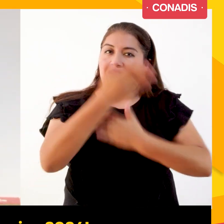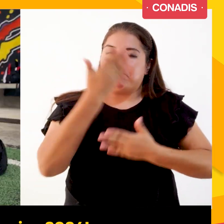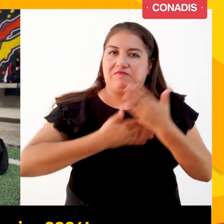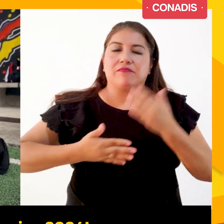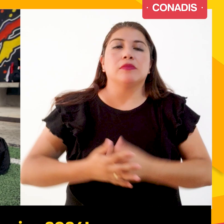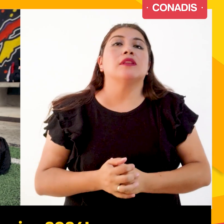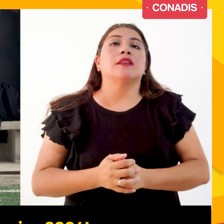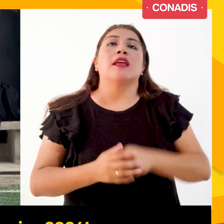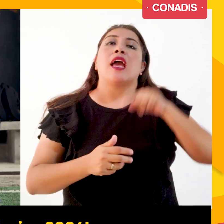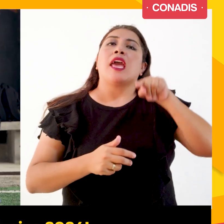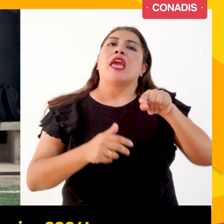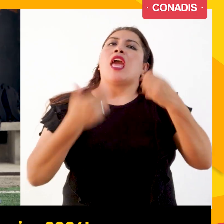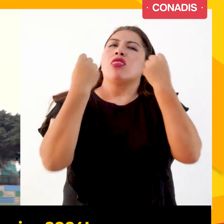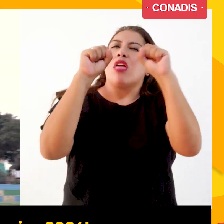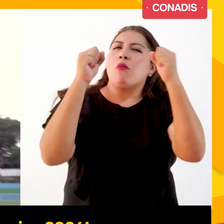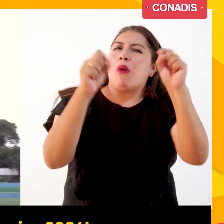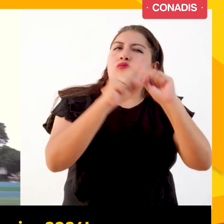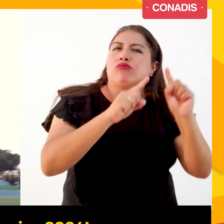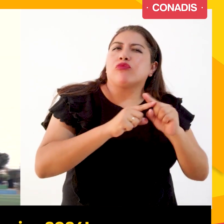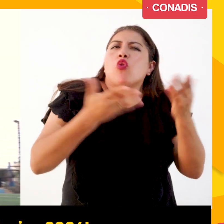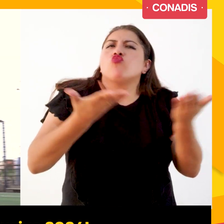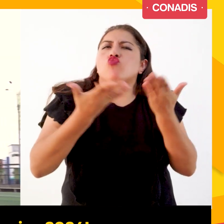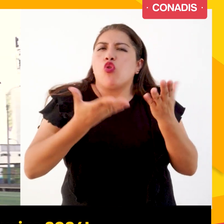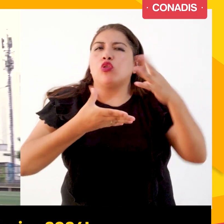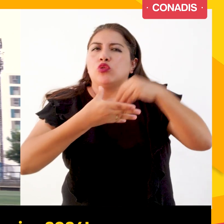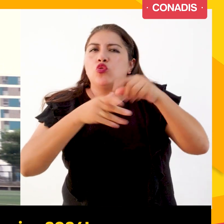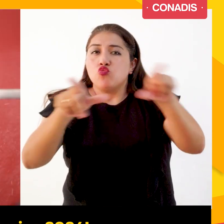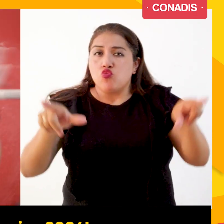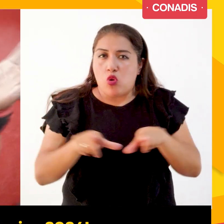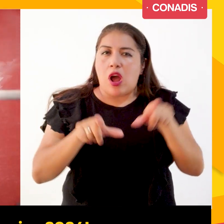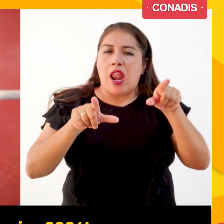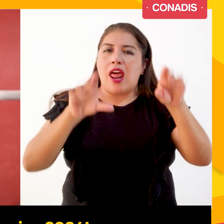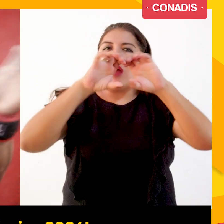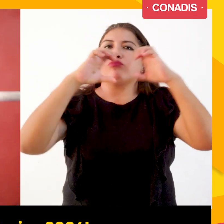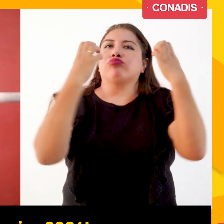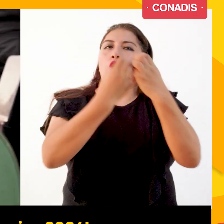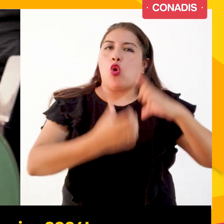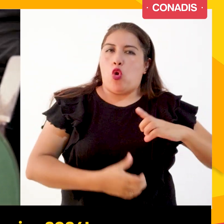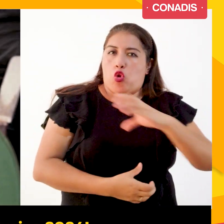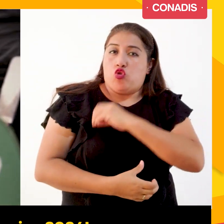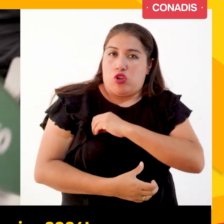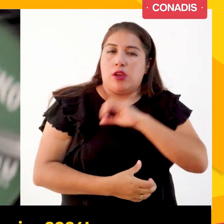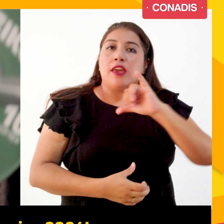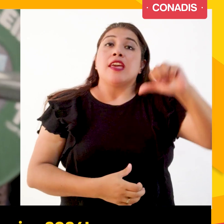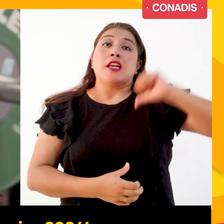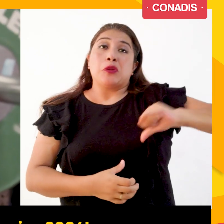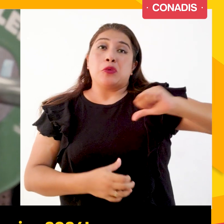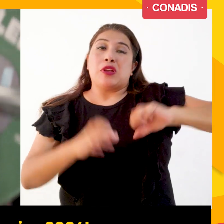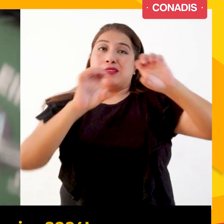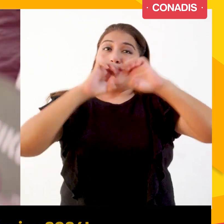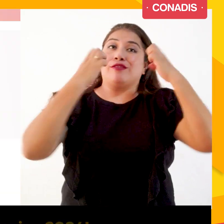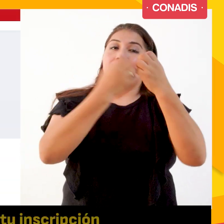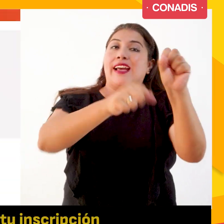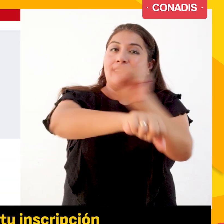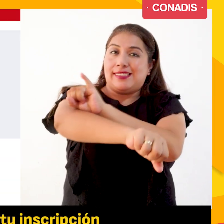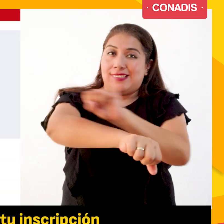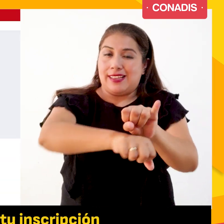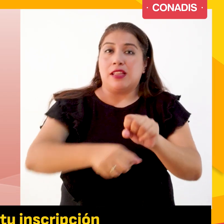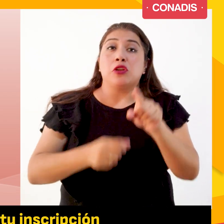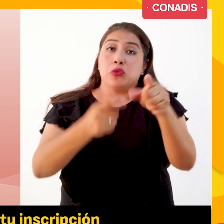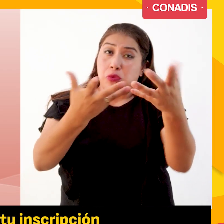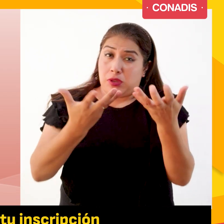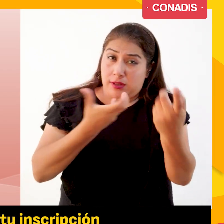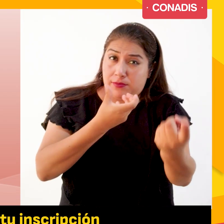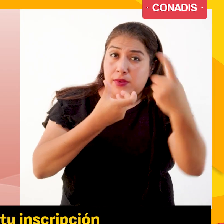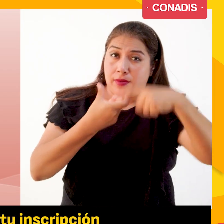discapacidad. Las actividades se desarrollarán en el Complejo Deportivo de Los Olivos y en el Estadio Municipal de San Isidro. Para